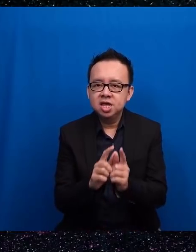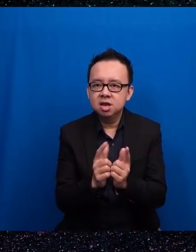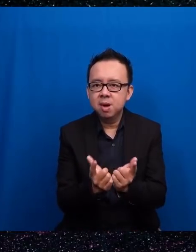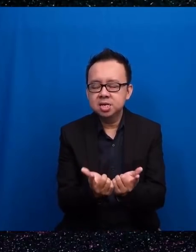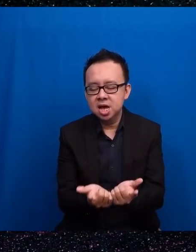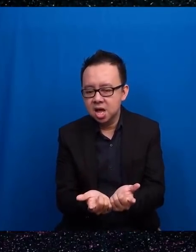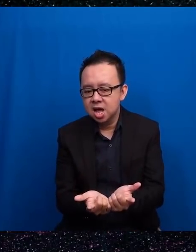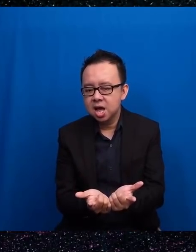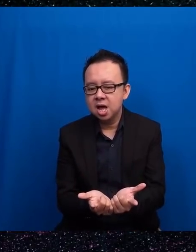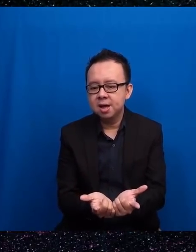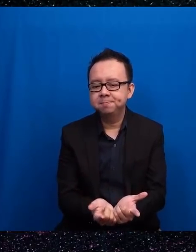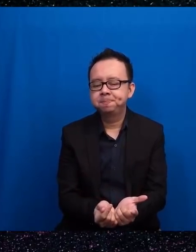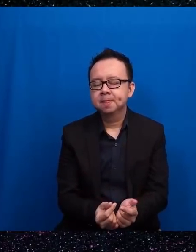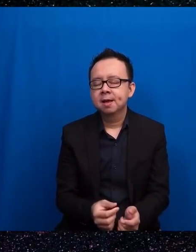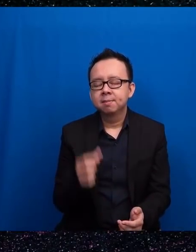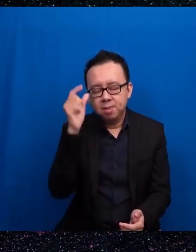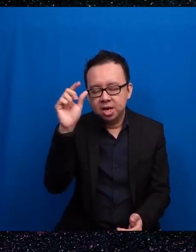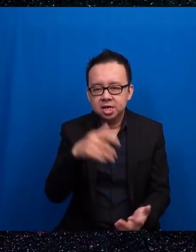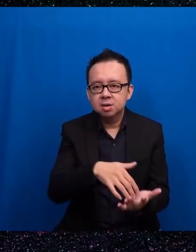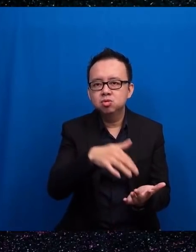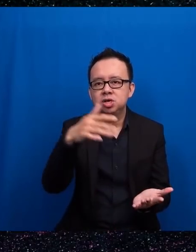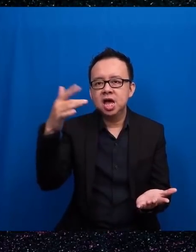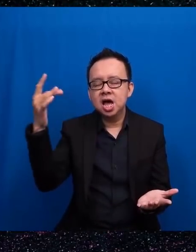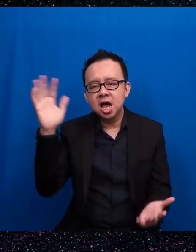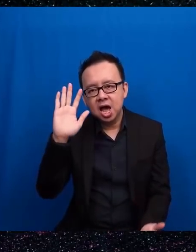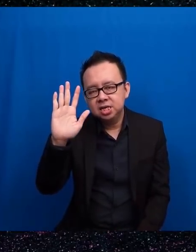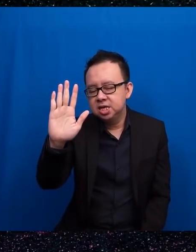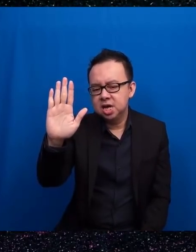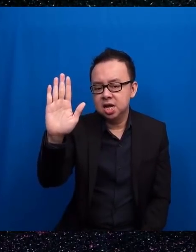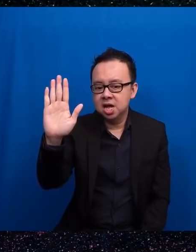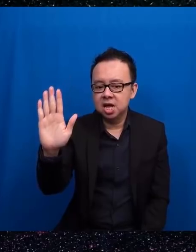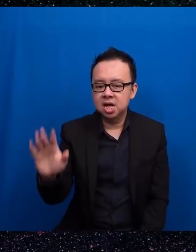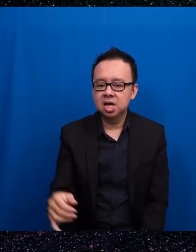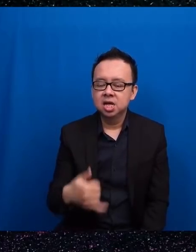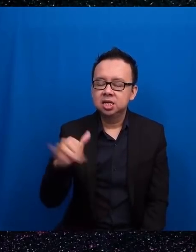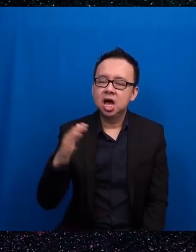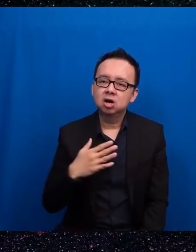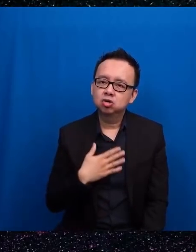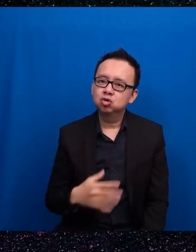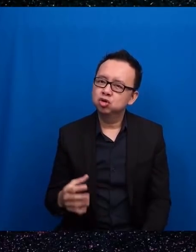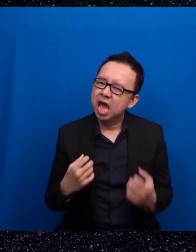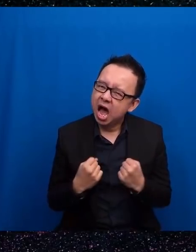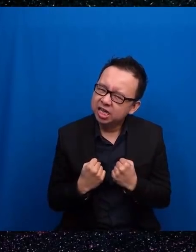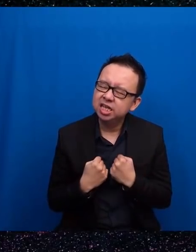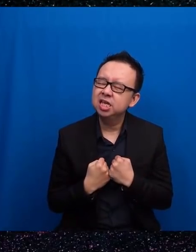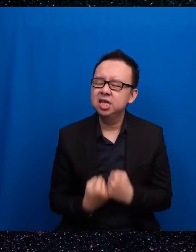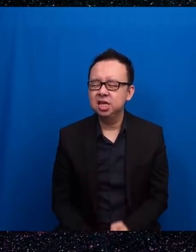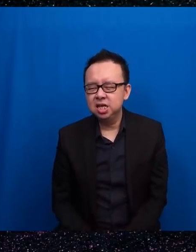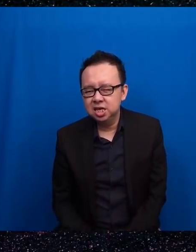seturut firman-Nya bagi kemuliaan-Nya. Yang ku